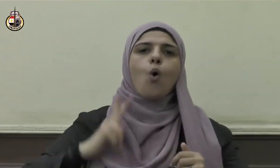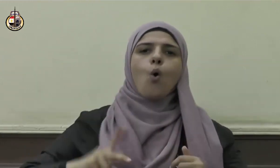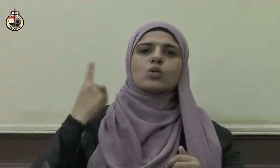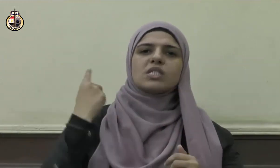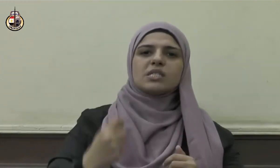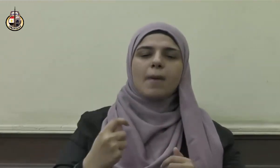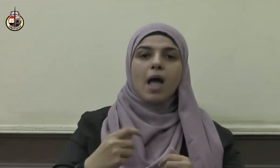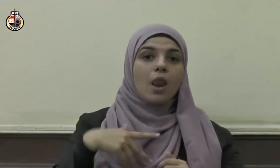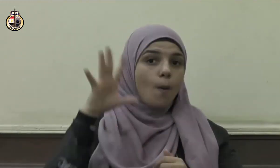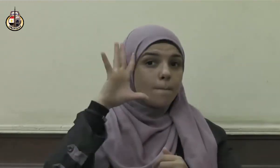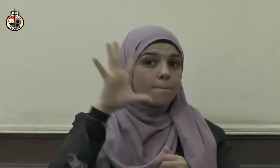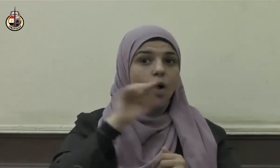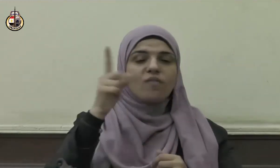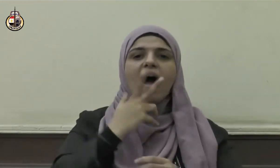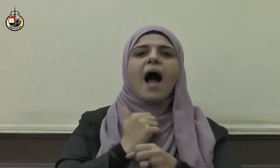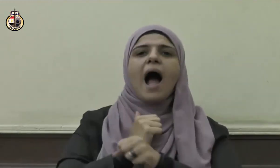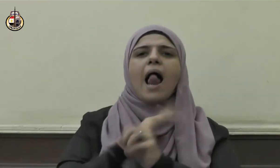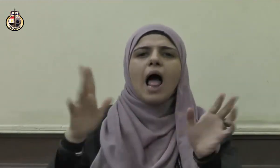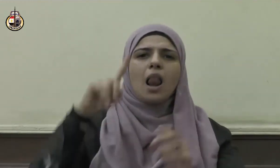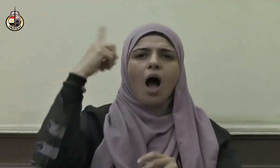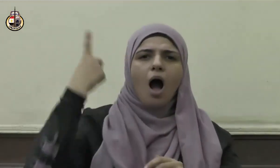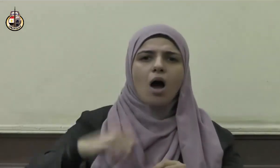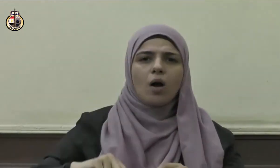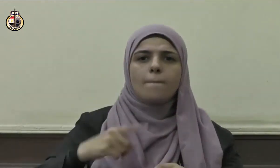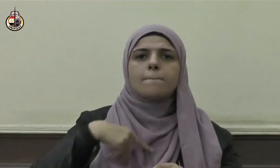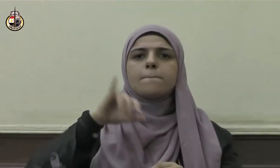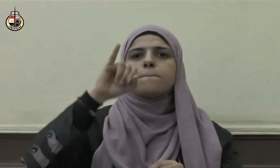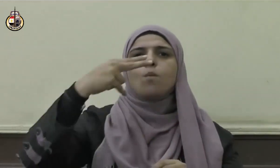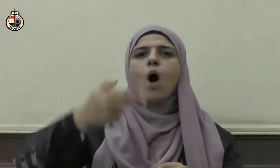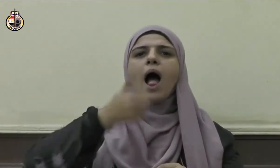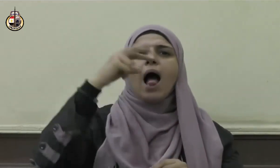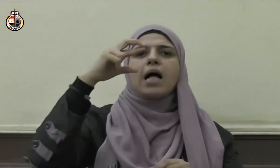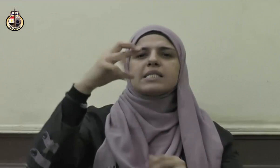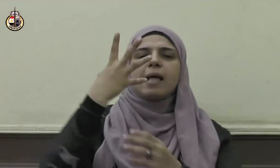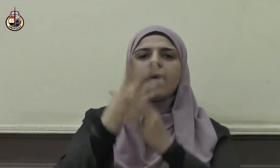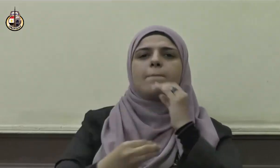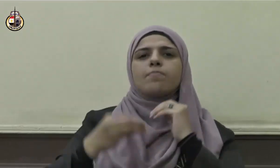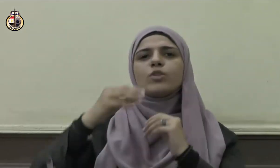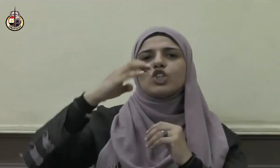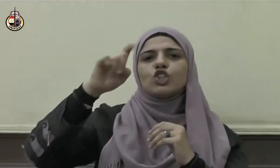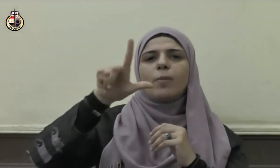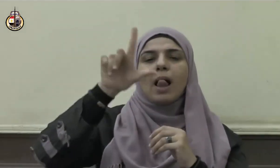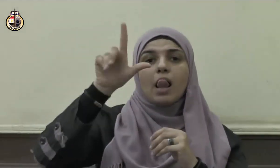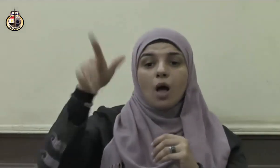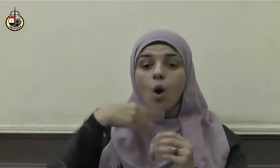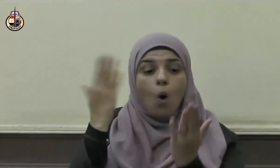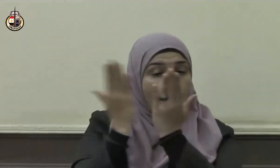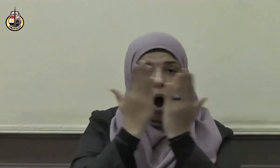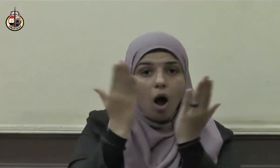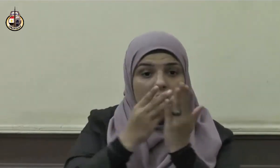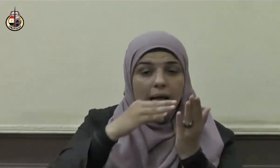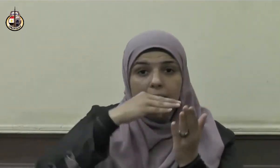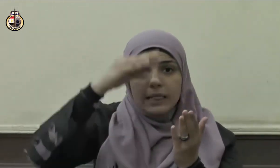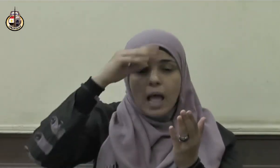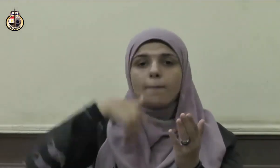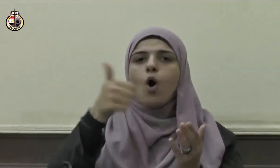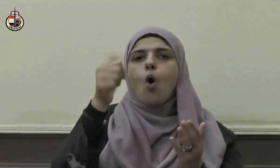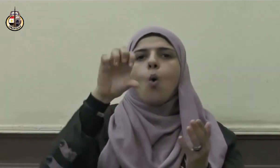وأعلمها بالحلال والحرام معاذ بن جبل، وأقرأها بكتاب الله أبي،